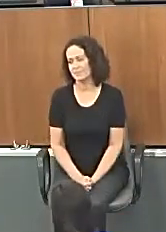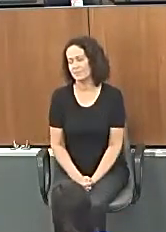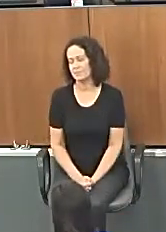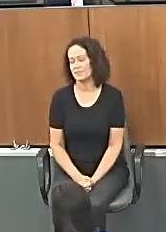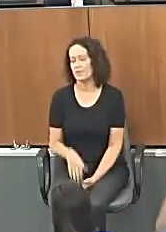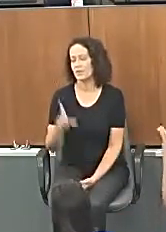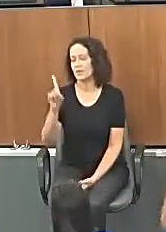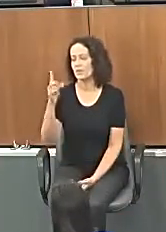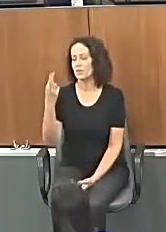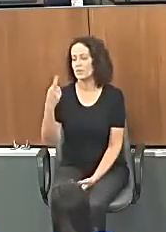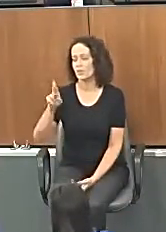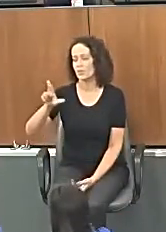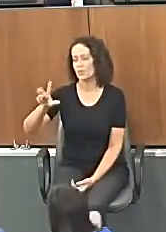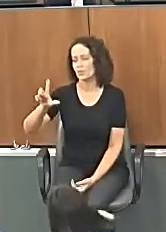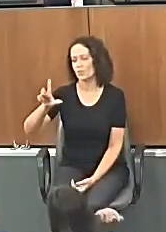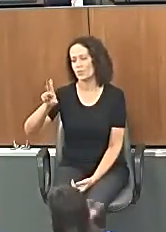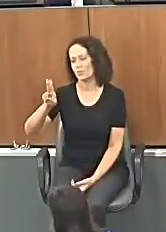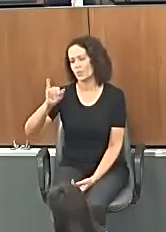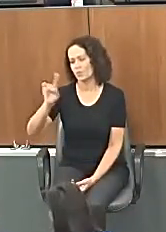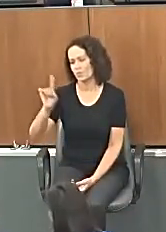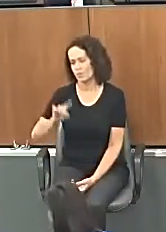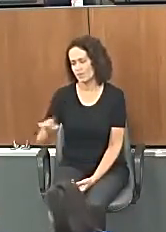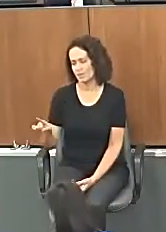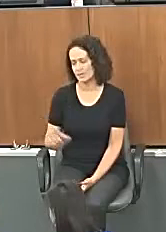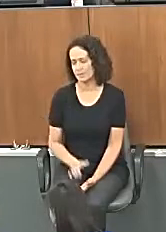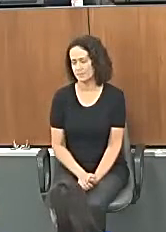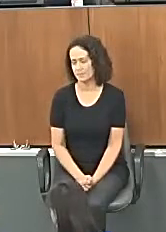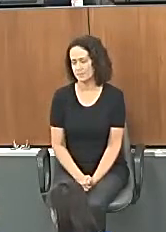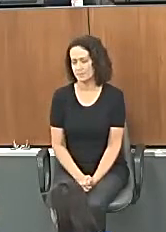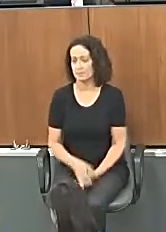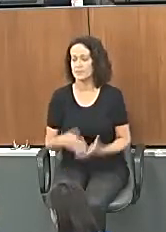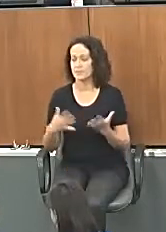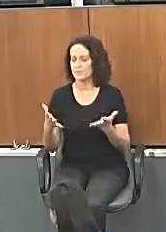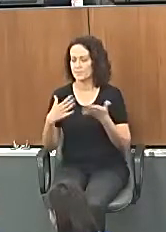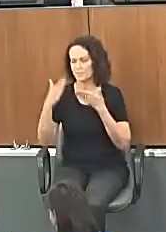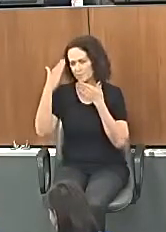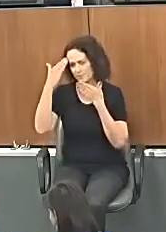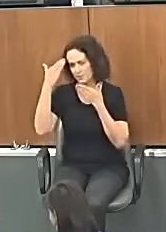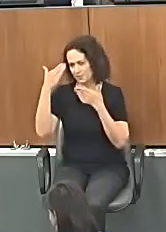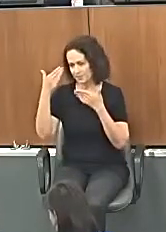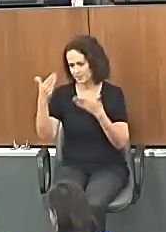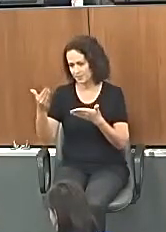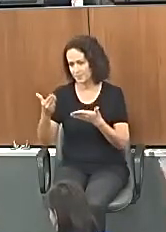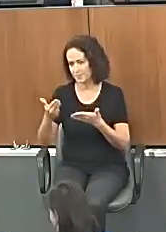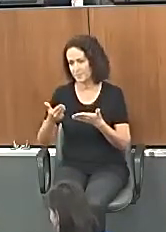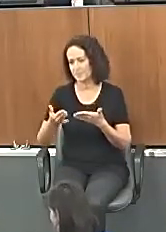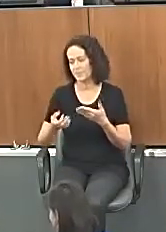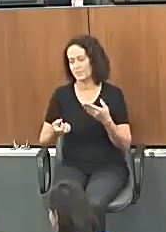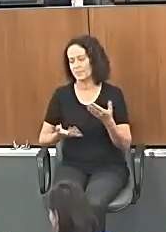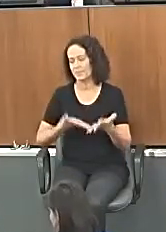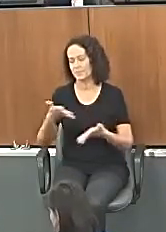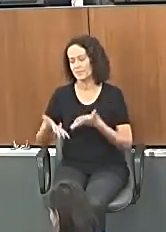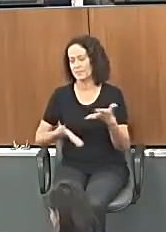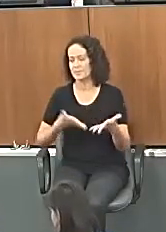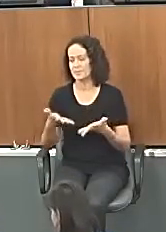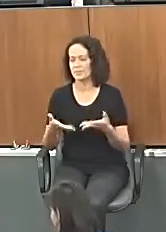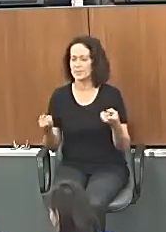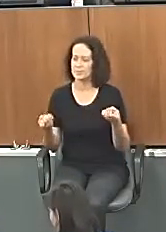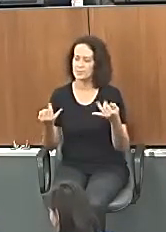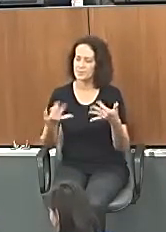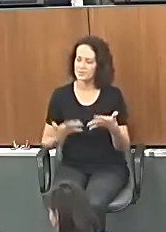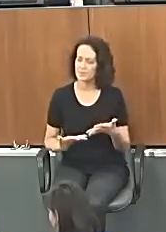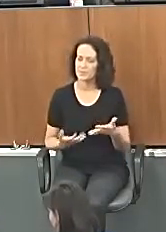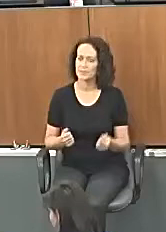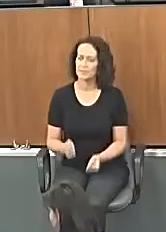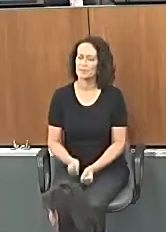isso é queria agradecer pelas palavras o irã e dizer que eu tô muito